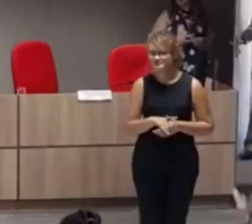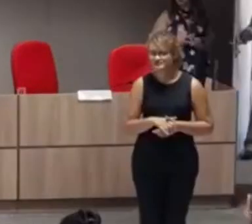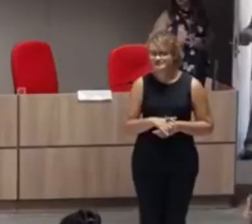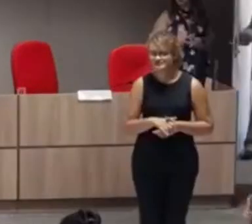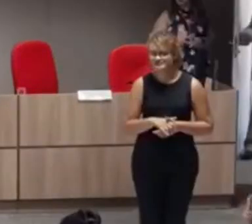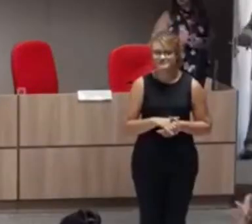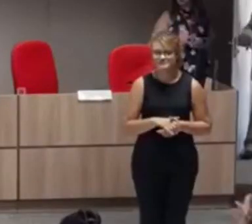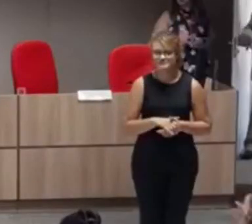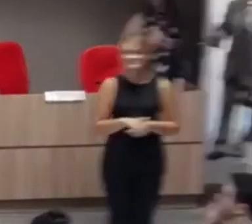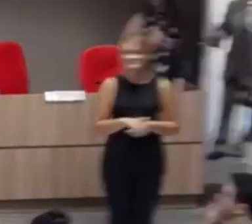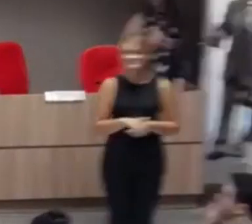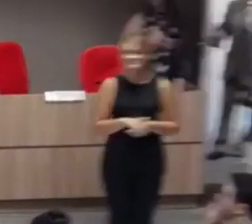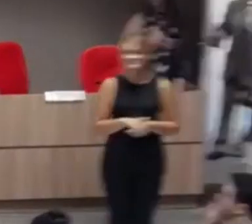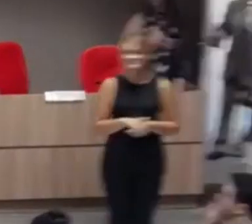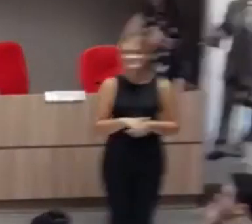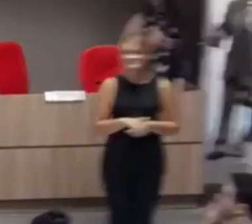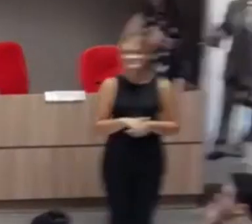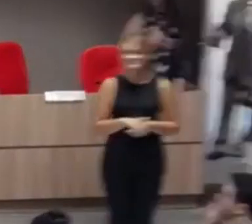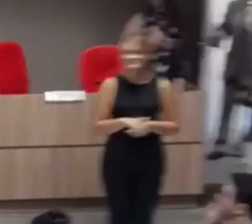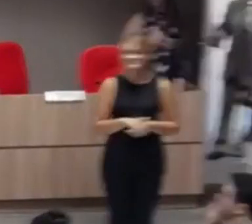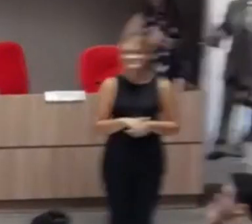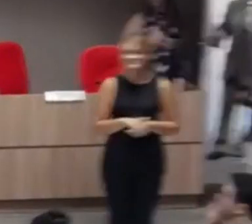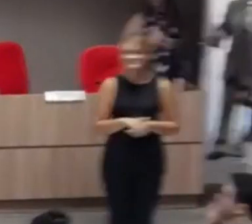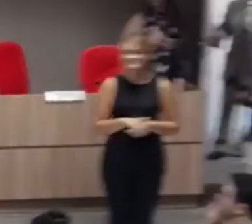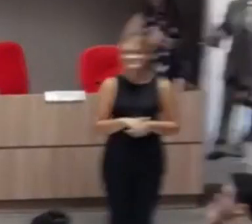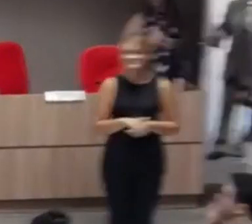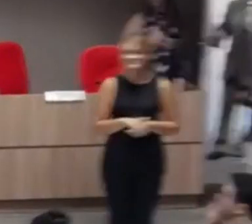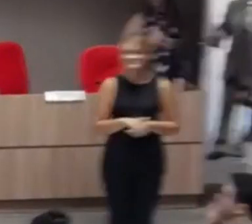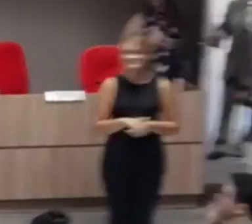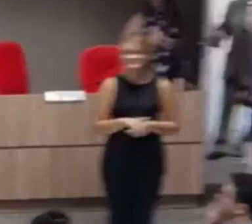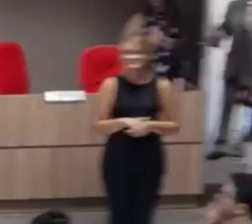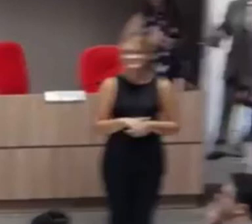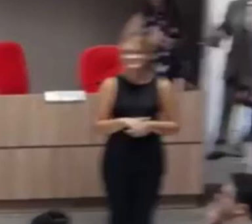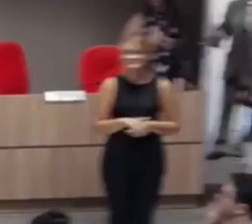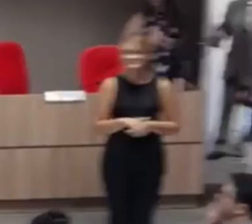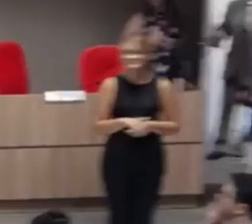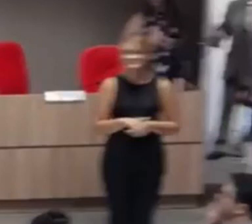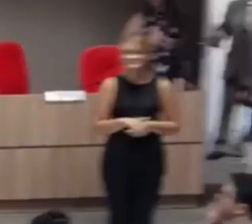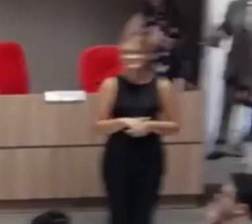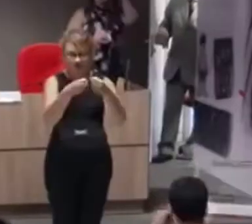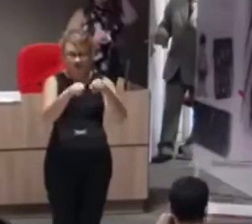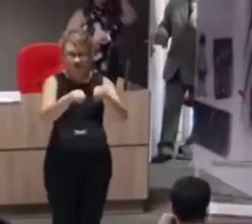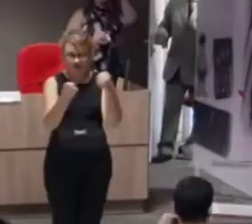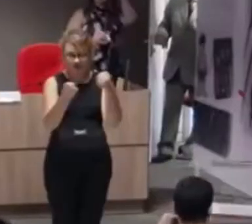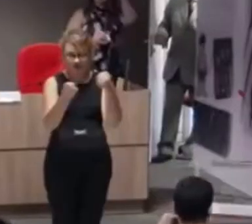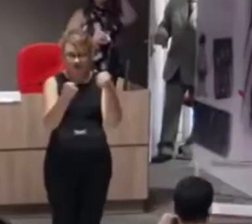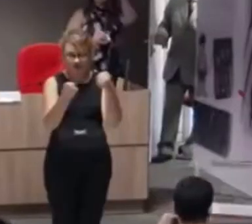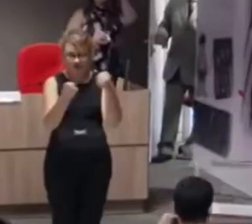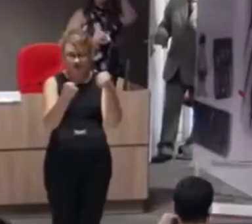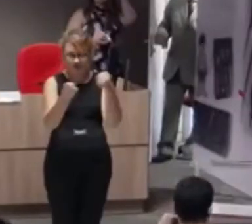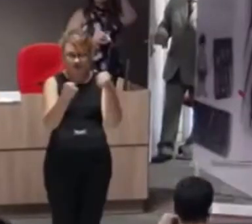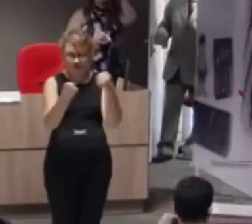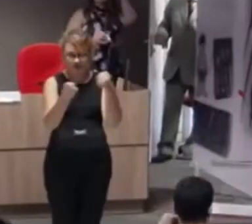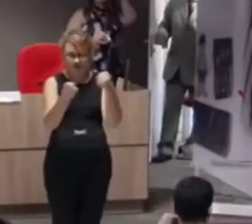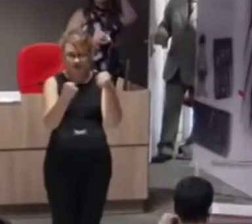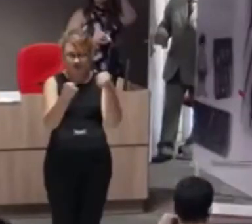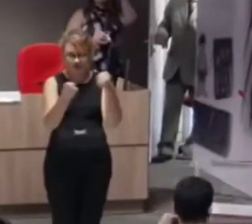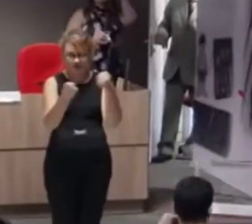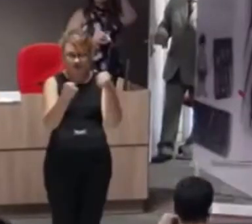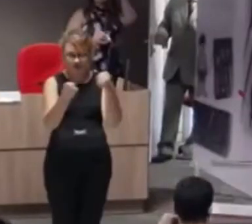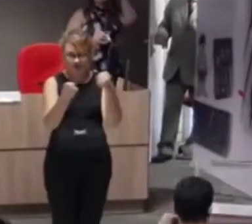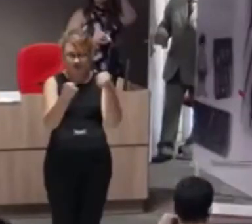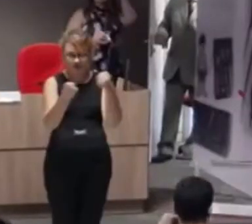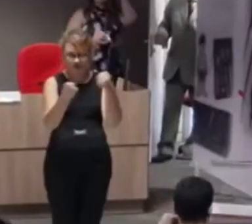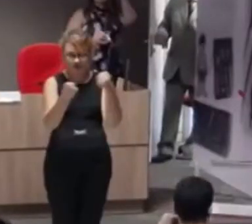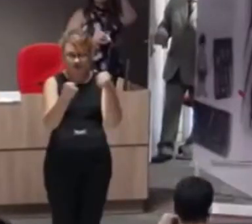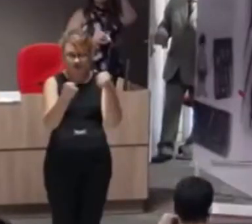grande ataque agora em 2019, uma tentativa de fragilização, houve a atuação do judiciário, nós entendemos que é